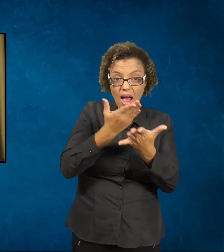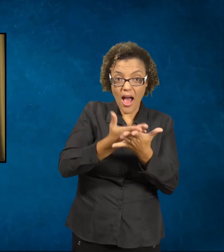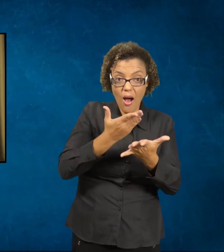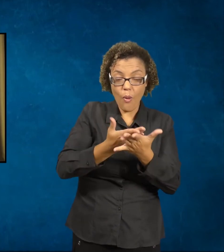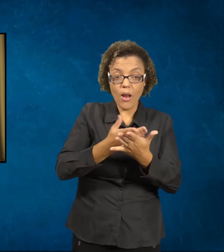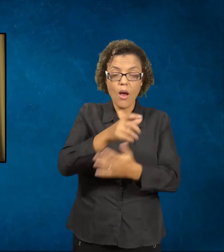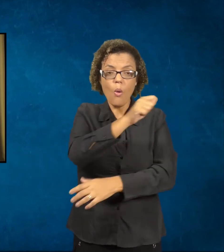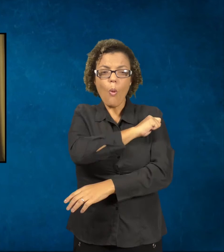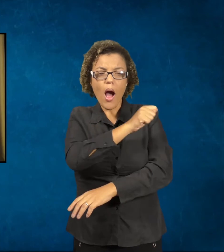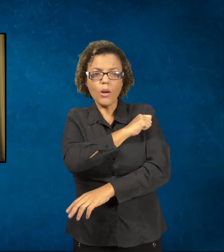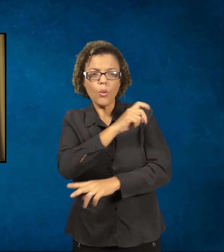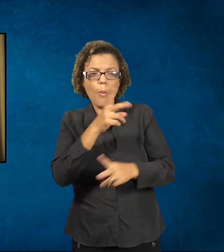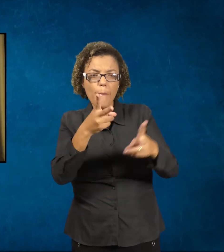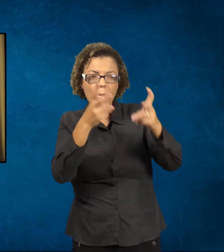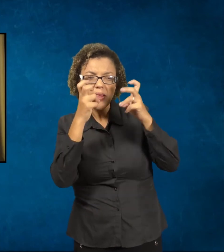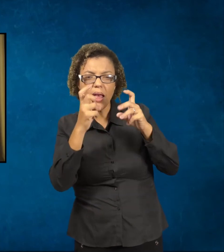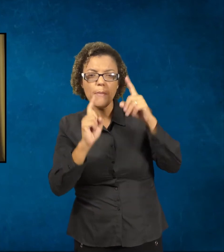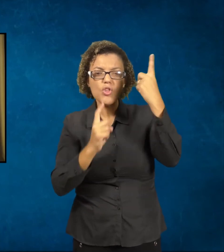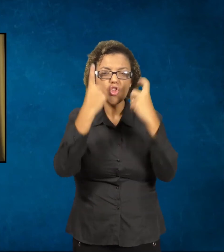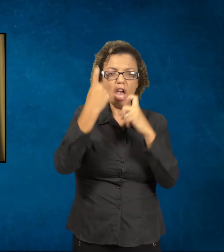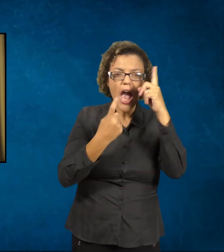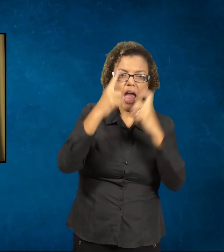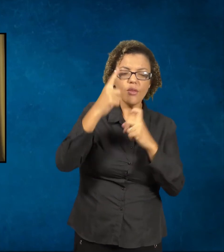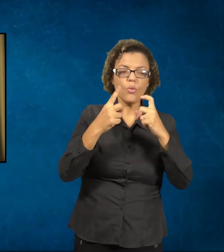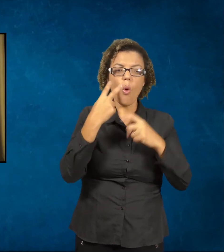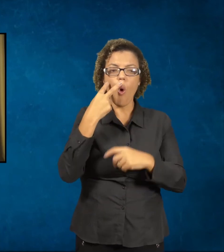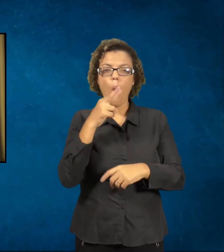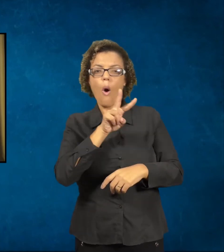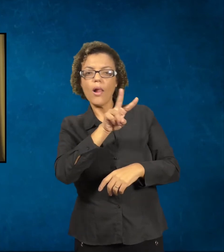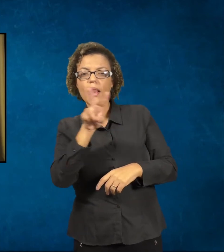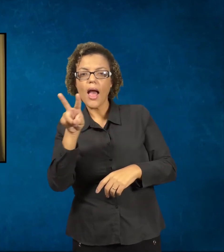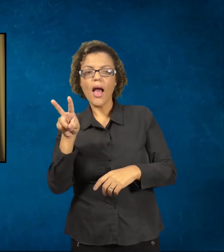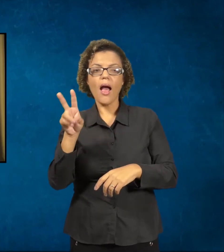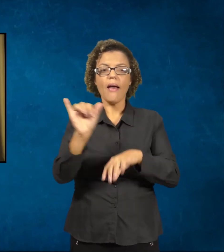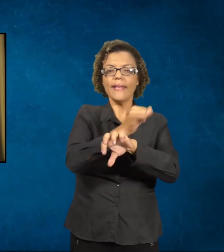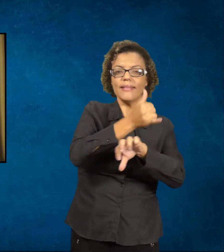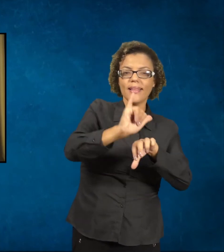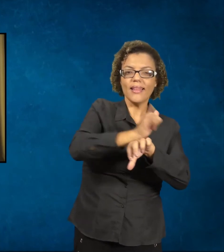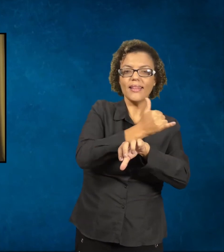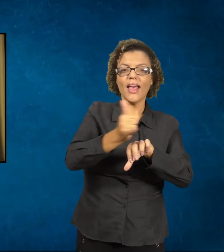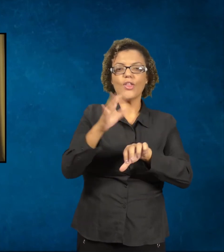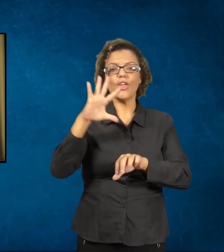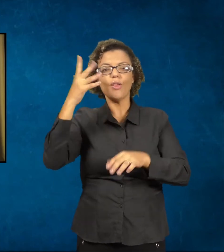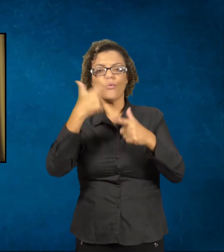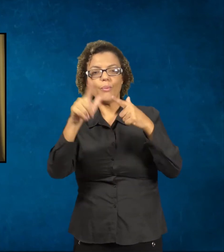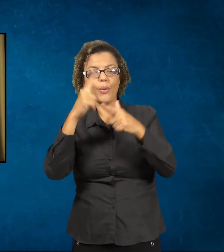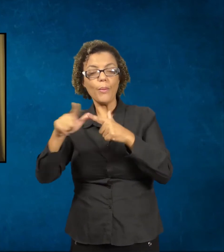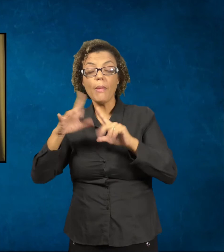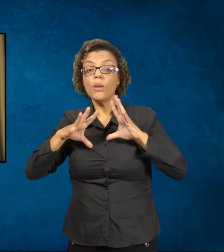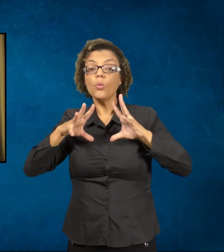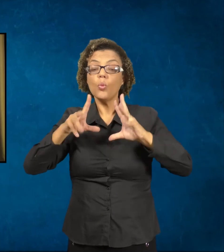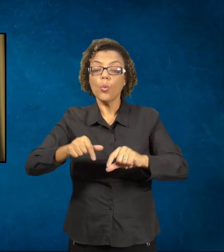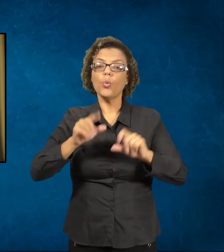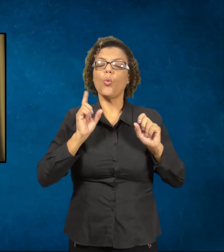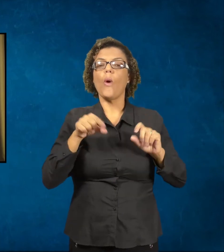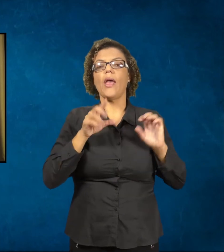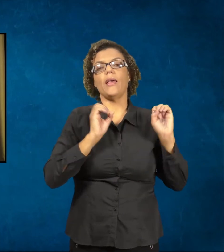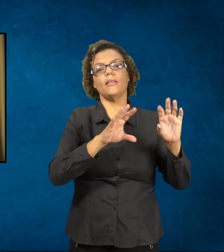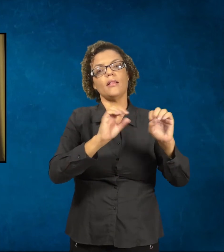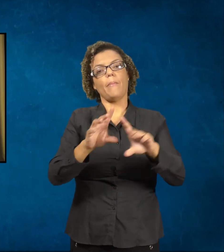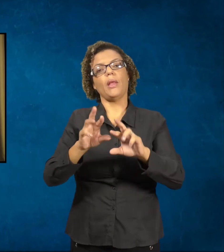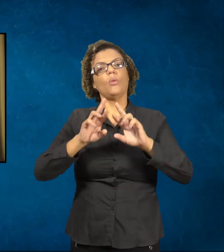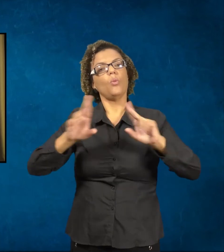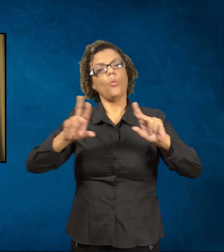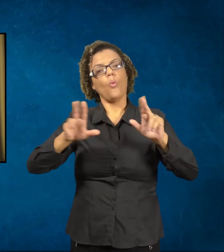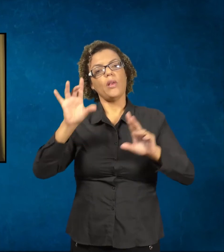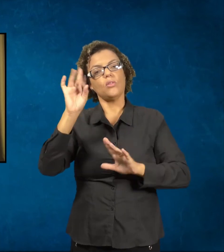dele. Os teus gestos, o teu olhar, a tua maneira de lidar com situações de crise, tudo é ensinamento. E não apenas a matéria